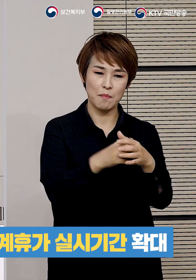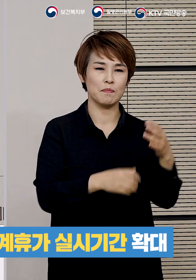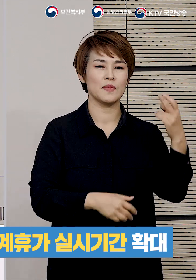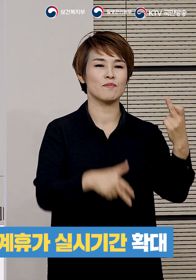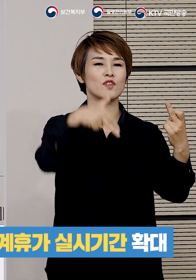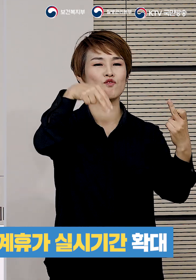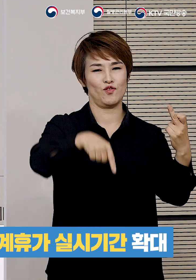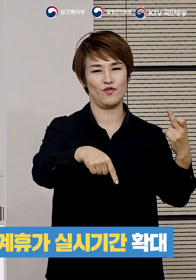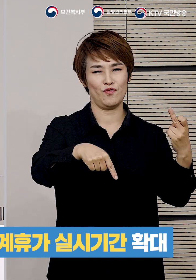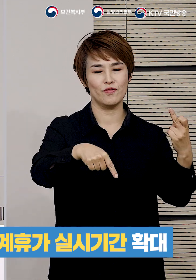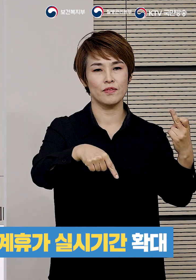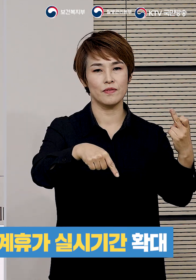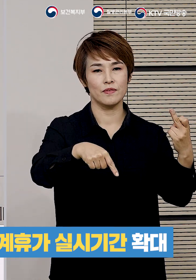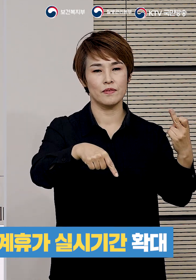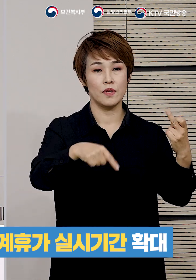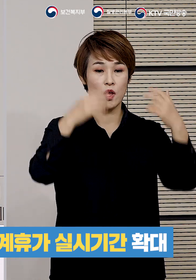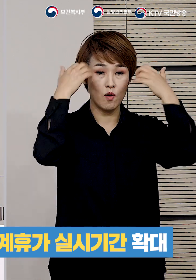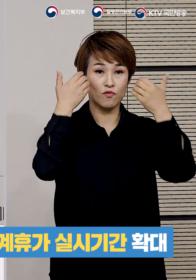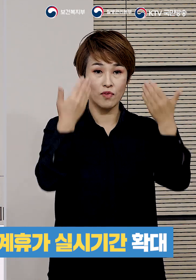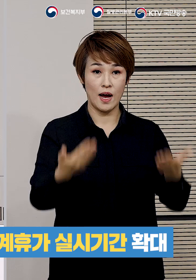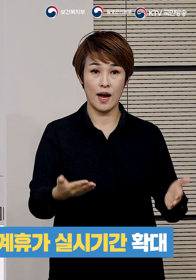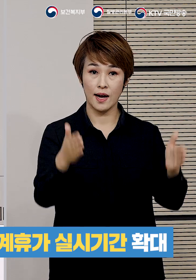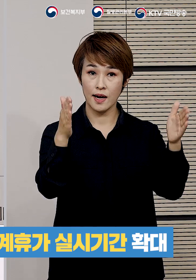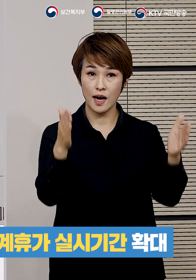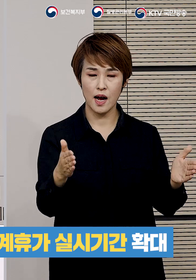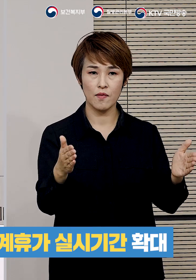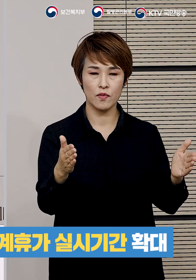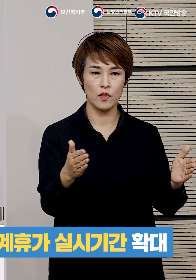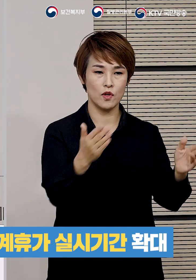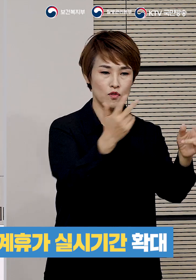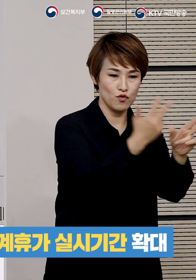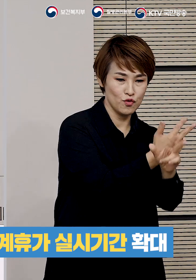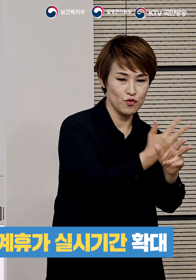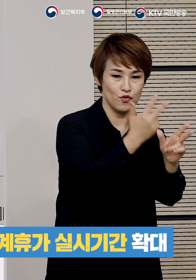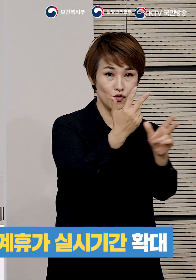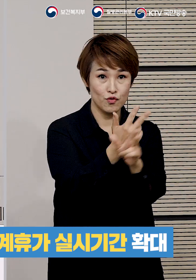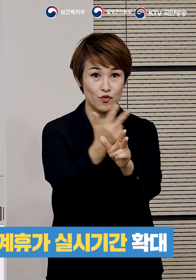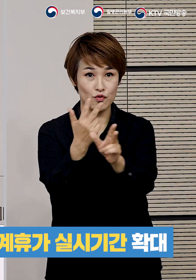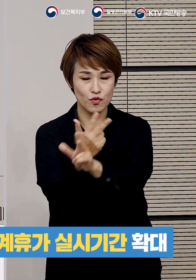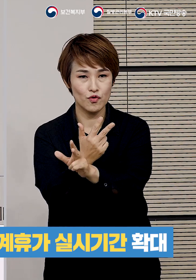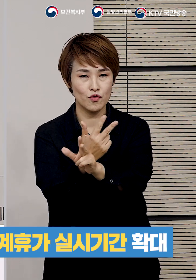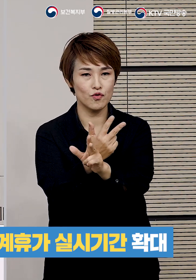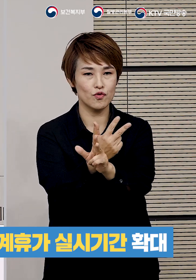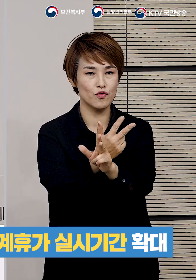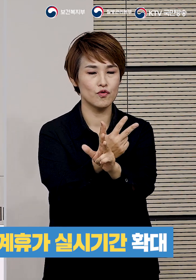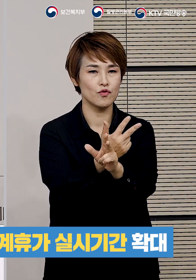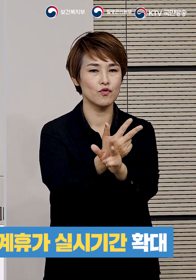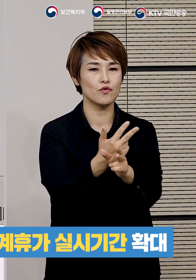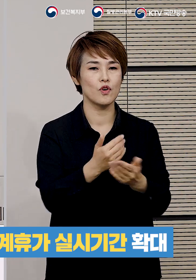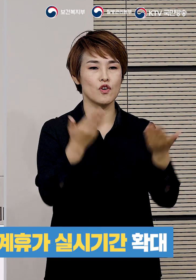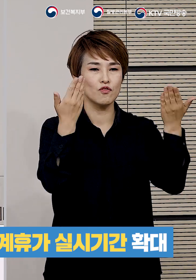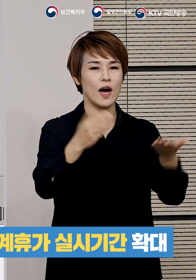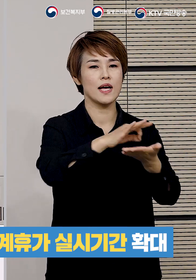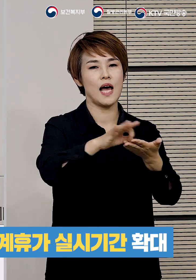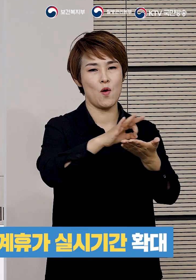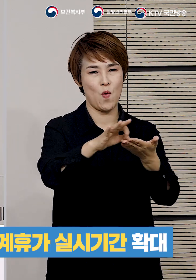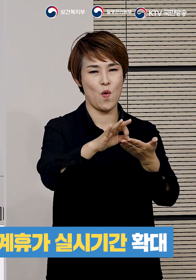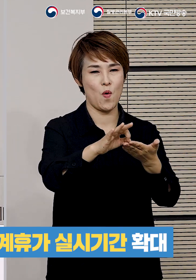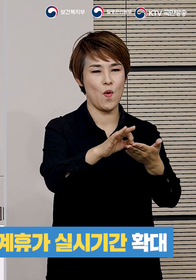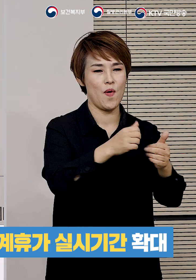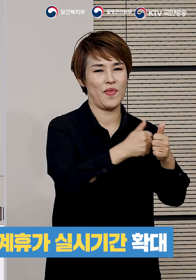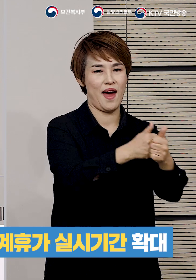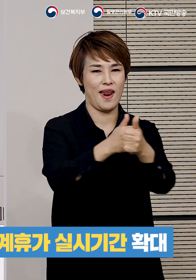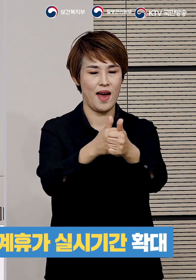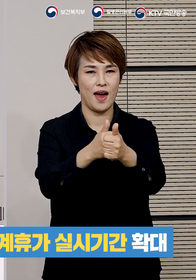12주로 확대하였습니다. 또한 학예 휴가 기간 동안 주 단위의 권장 휴가 사용률을